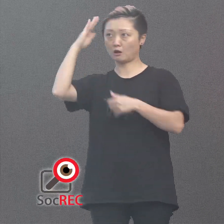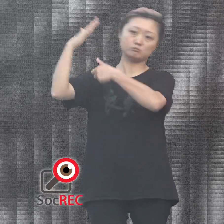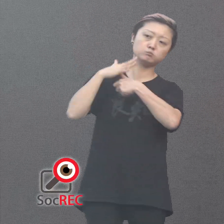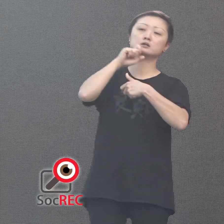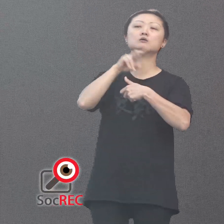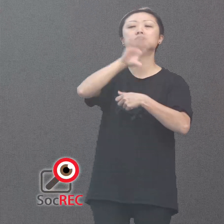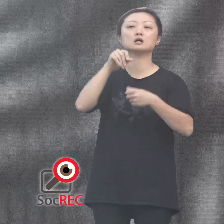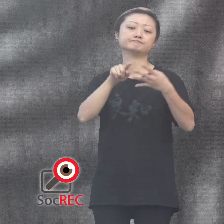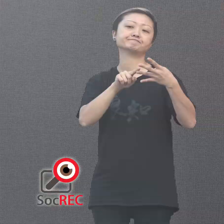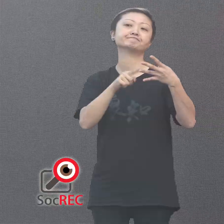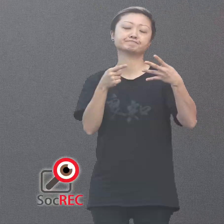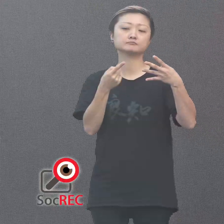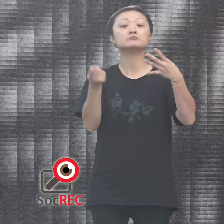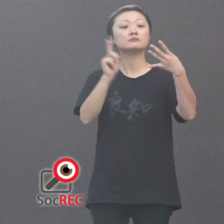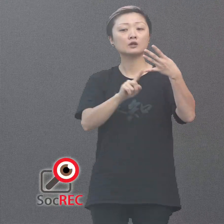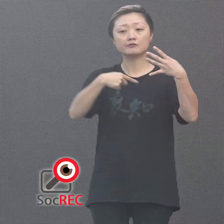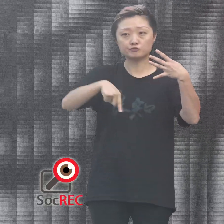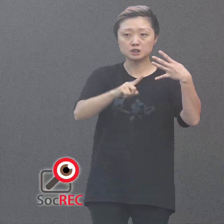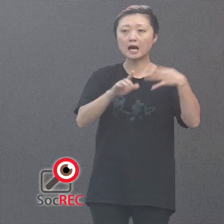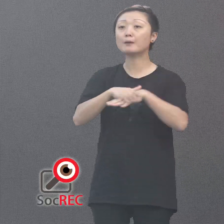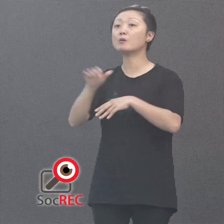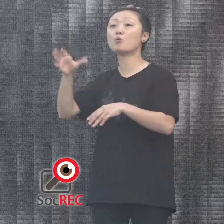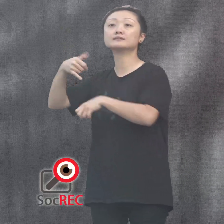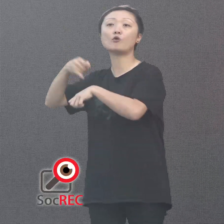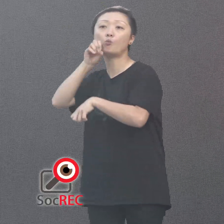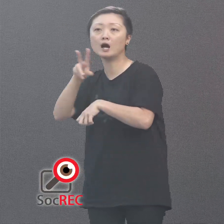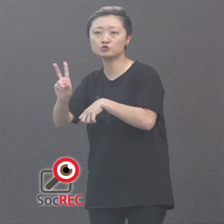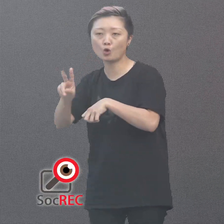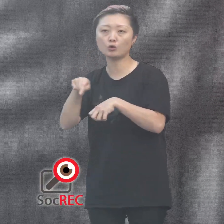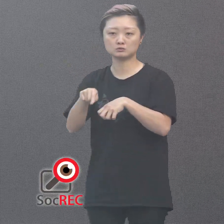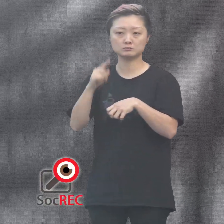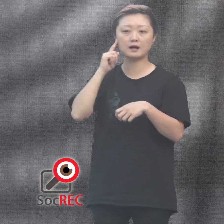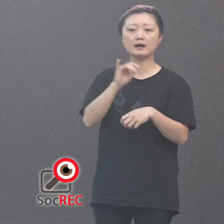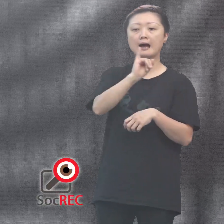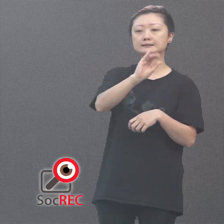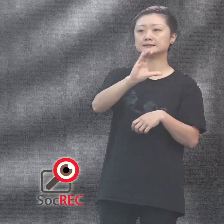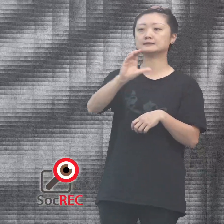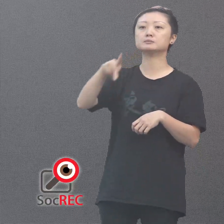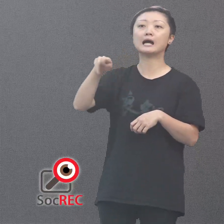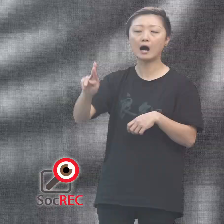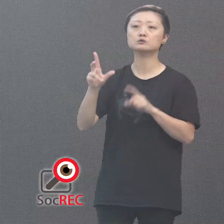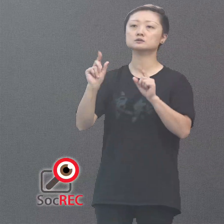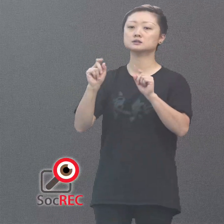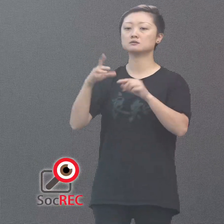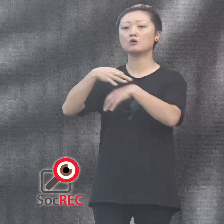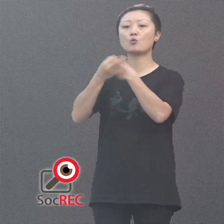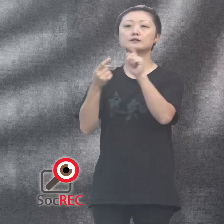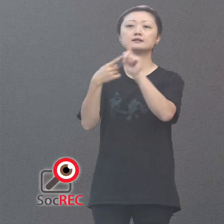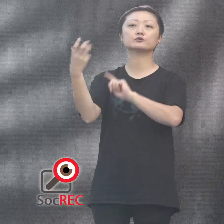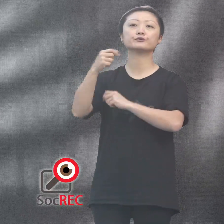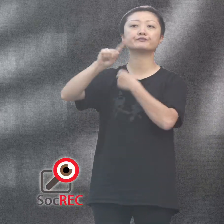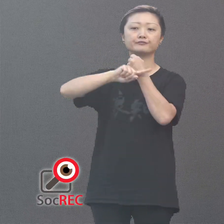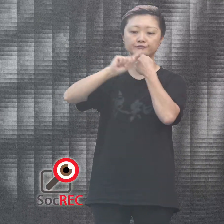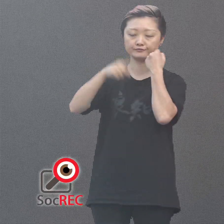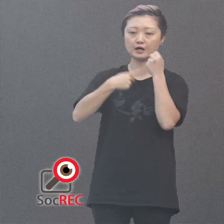為剛才黃之鋒先生他提到的，就是將會在6月審議最大的一份 ICCPR 的一個關於我們的公民的